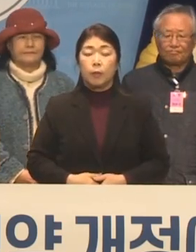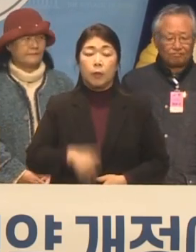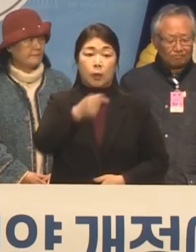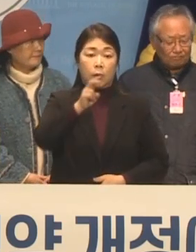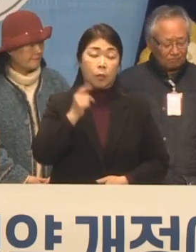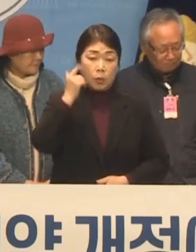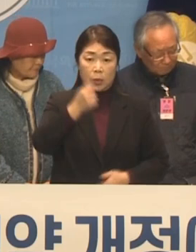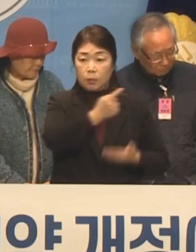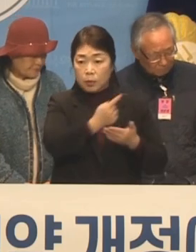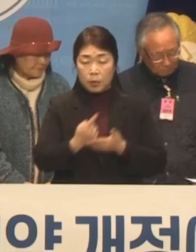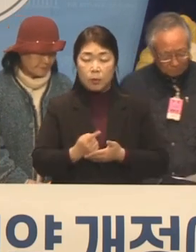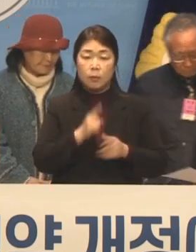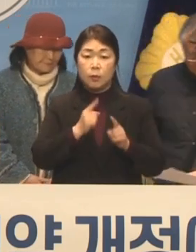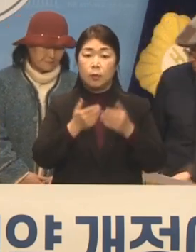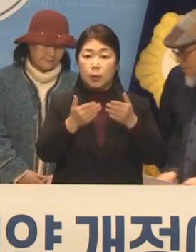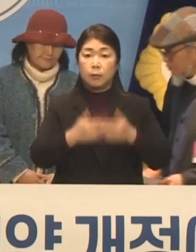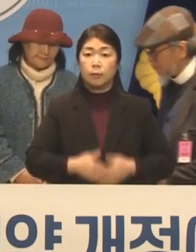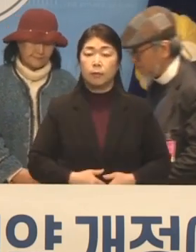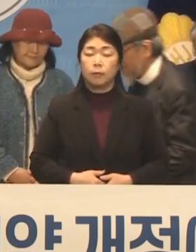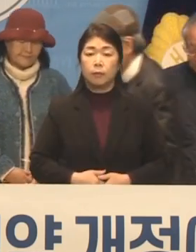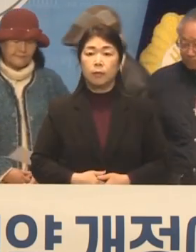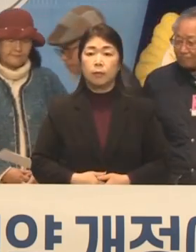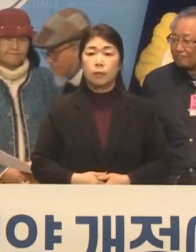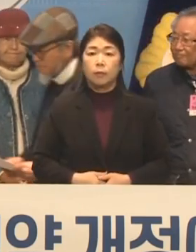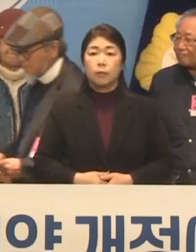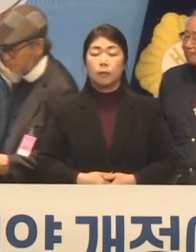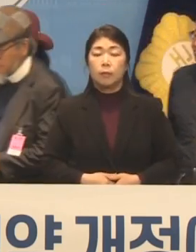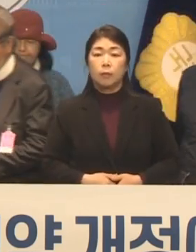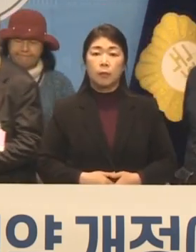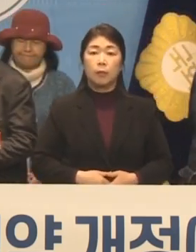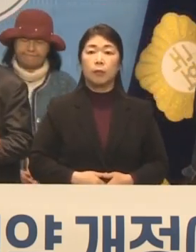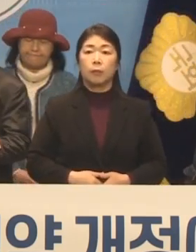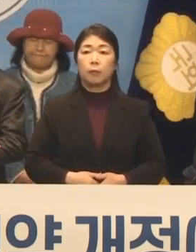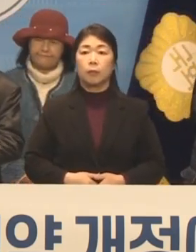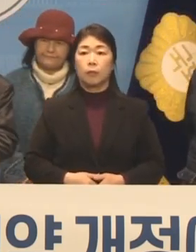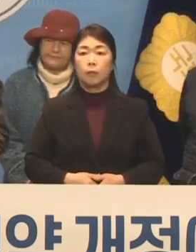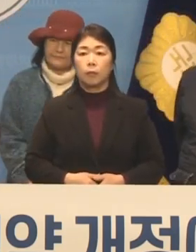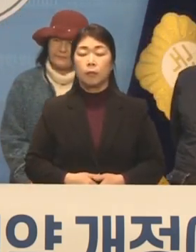목사님 단상으로 나와주시죠. 네.